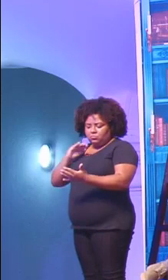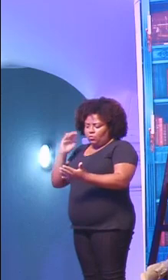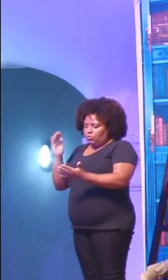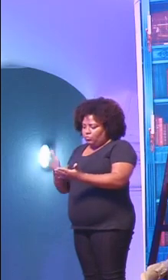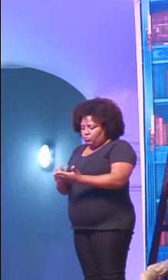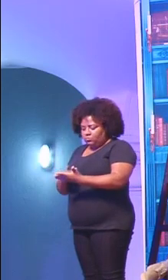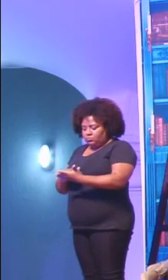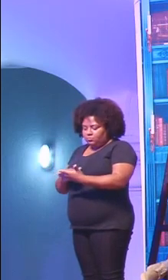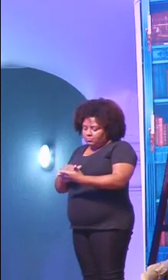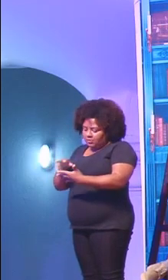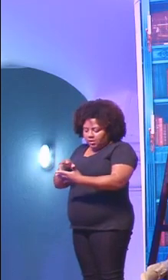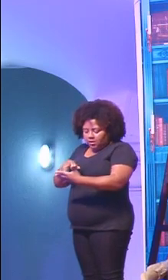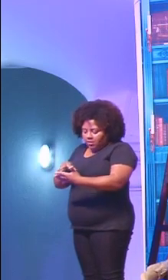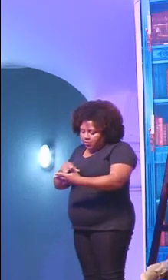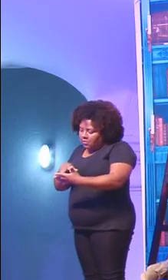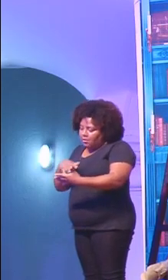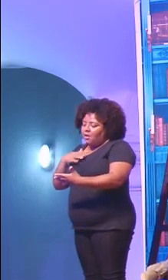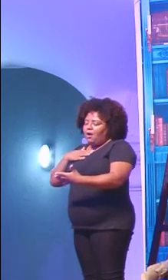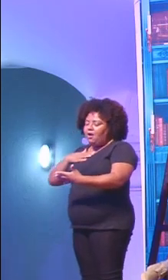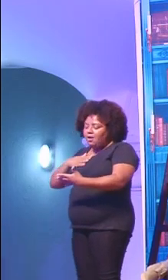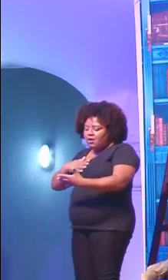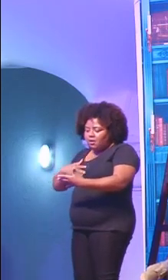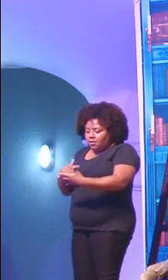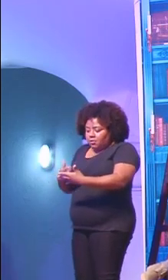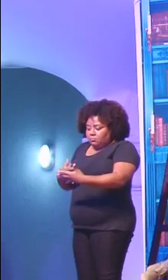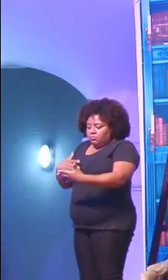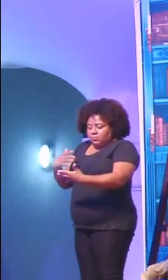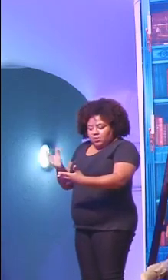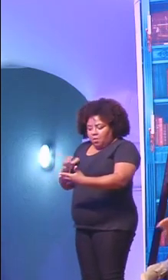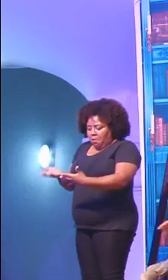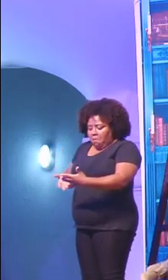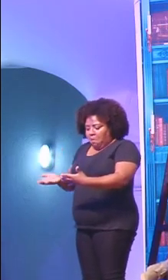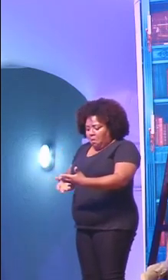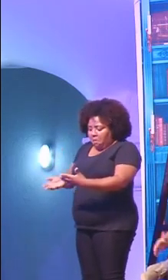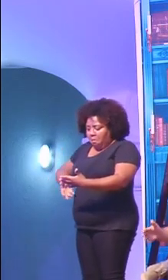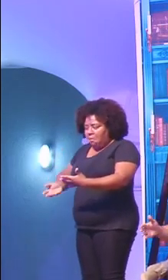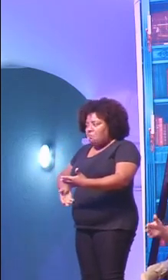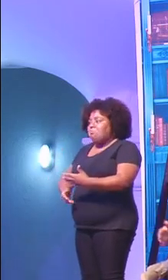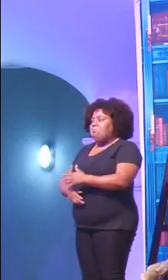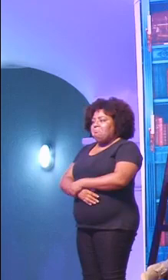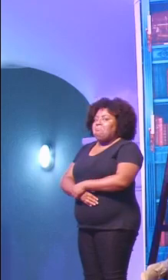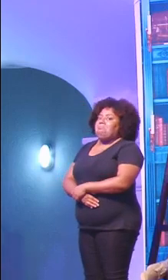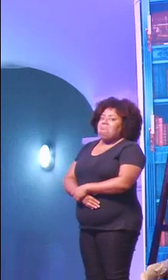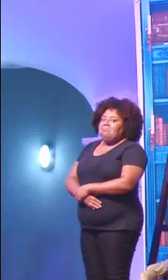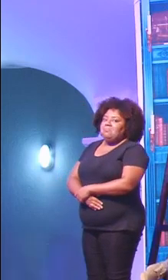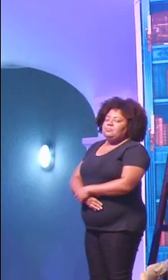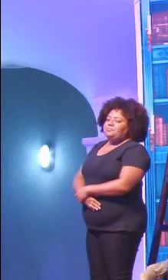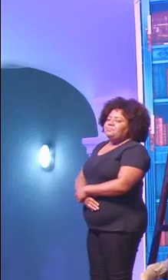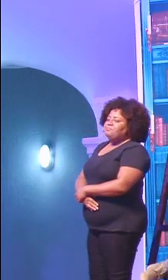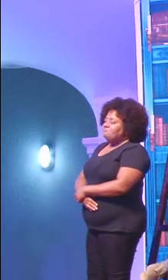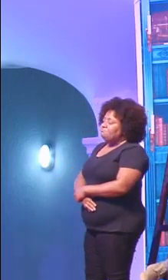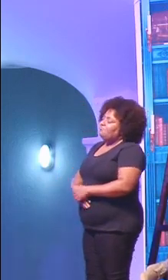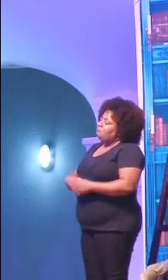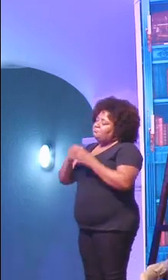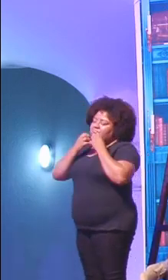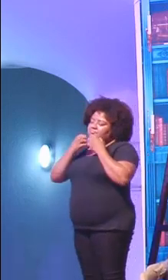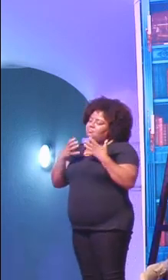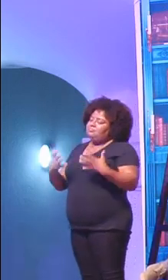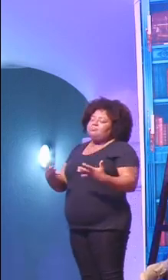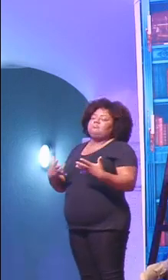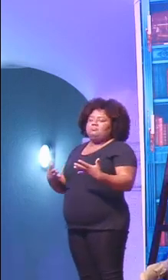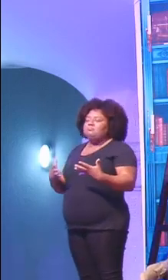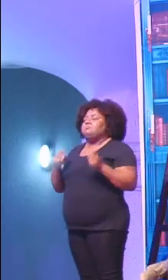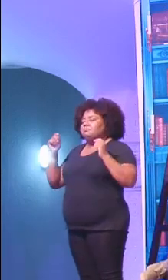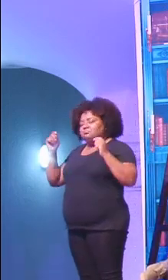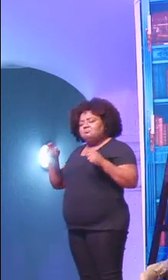que vai relaxar um pouquinho, que vai. Não segura. É o tempo todo é porrada. Meu Deus. É maravilhoso, gente. Vale